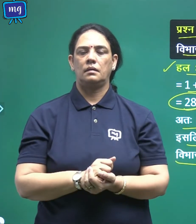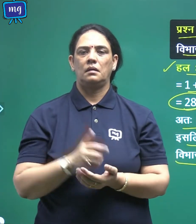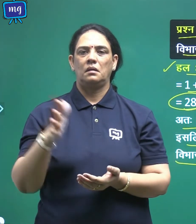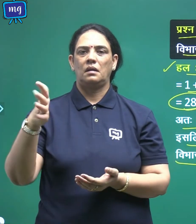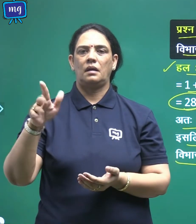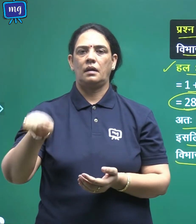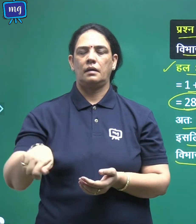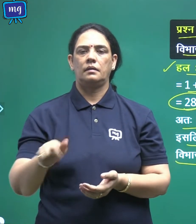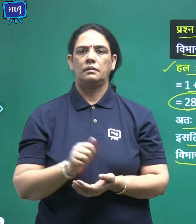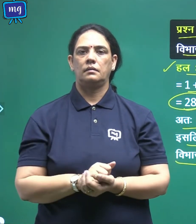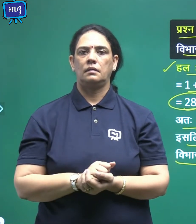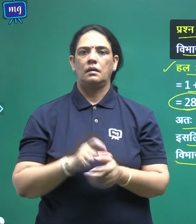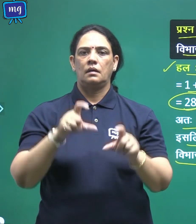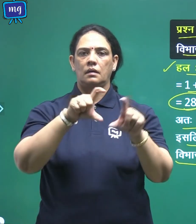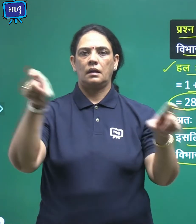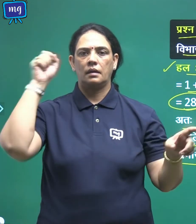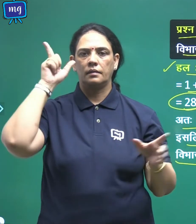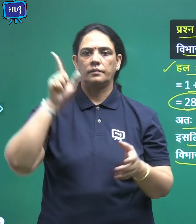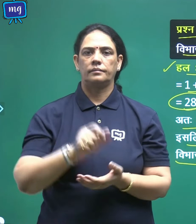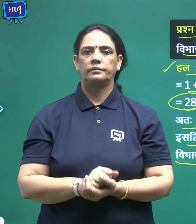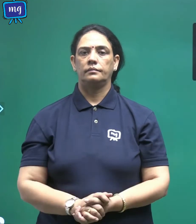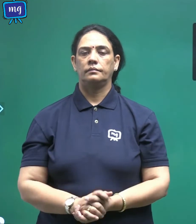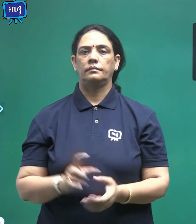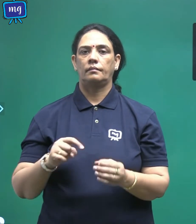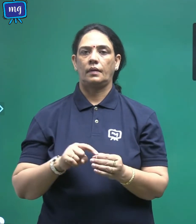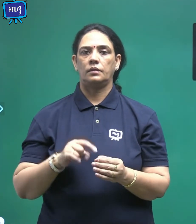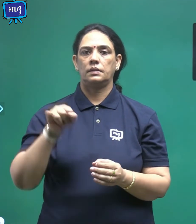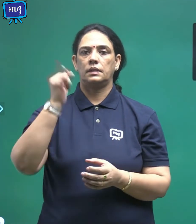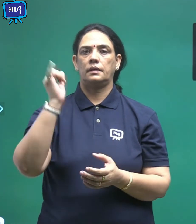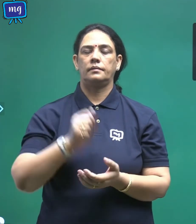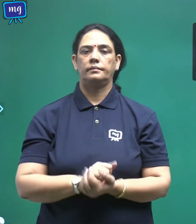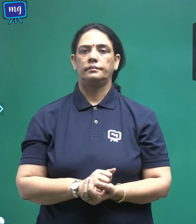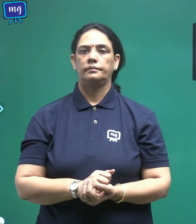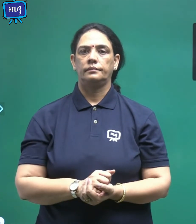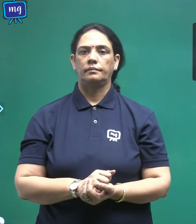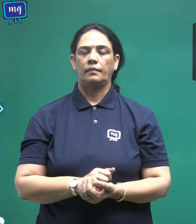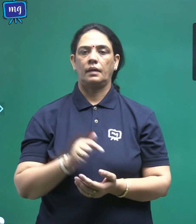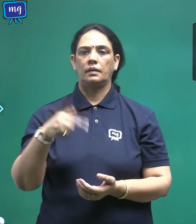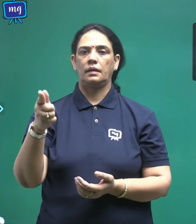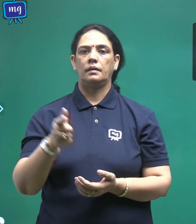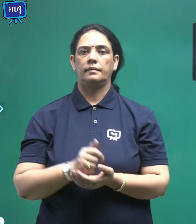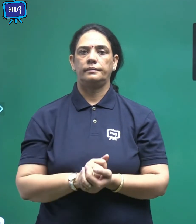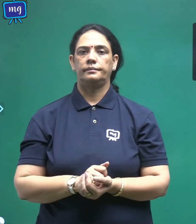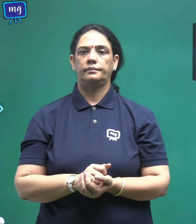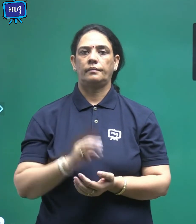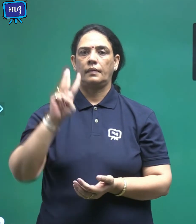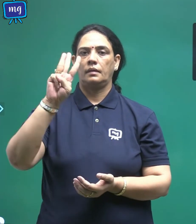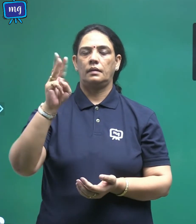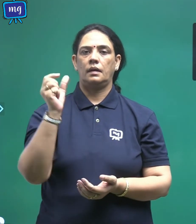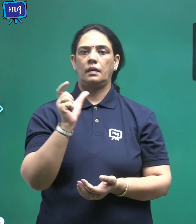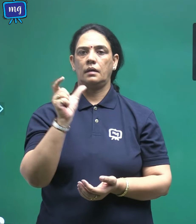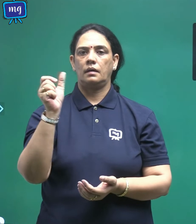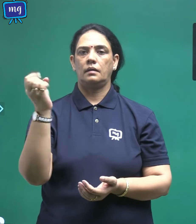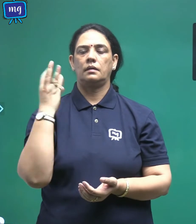नहीं है। समझ आ गया। प्रश्न 6, यदि 3 अंकों की